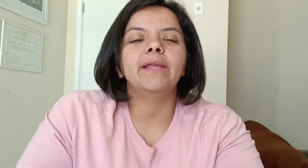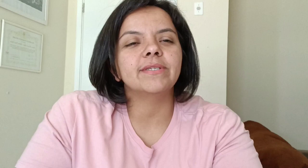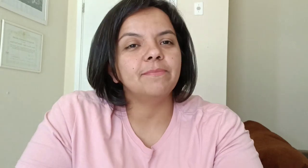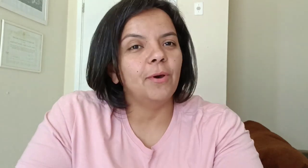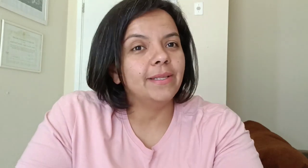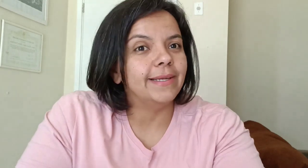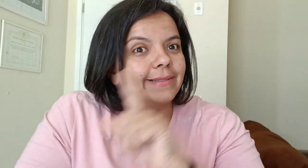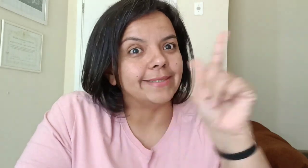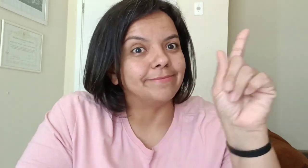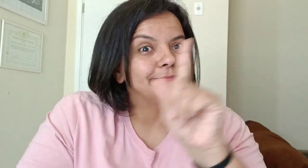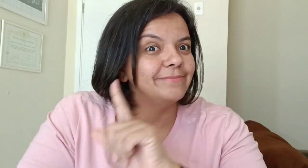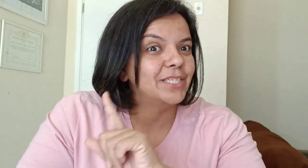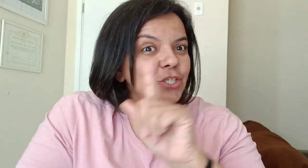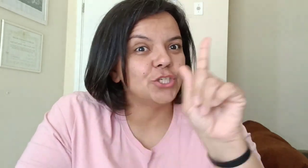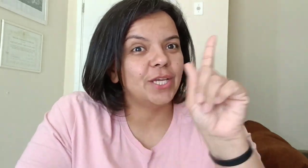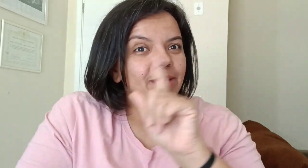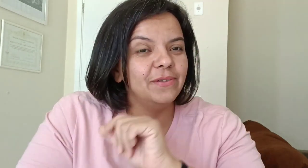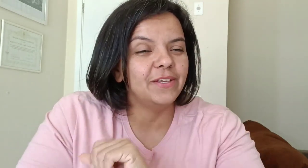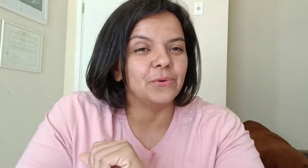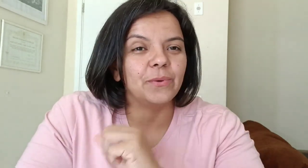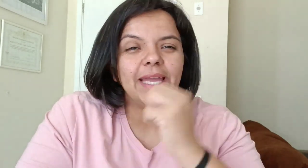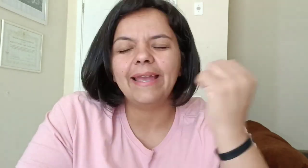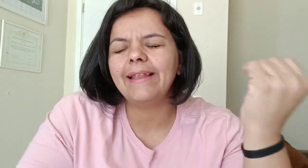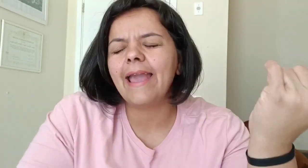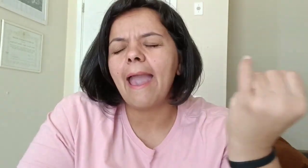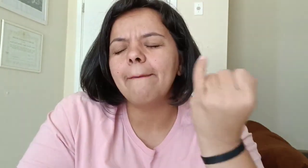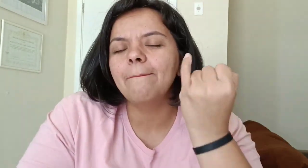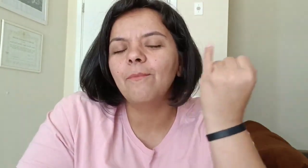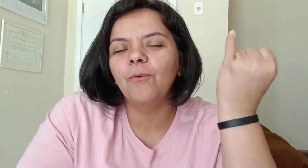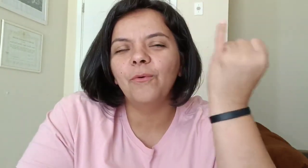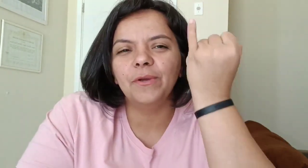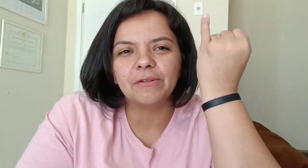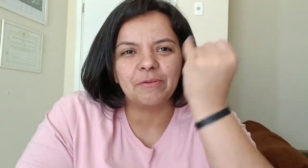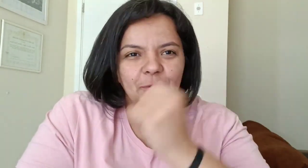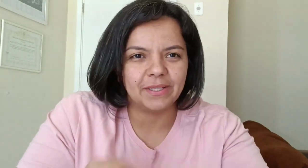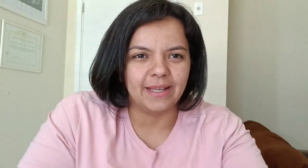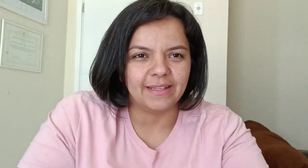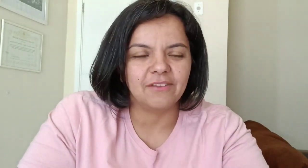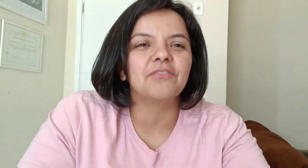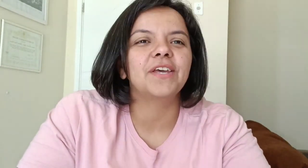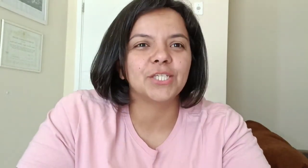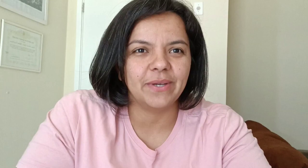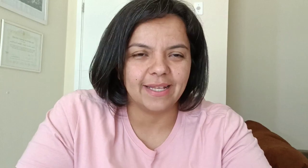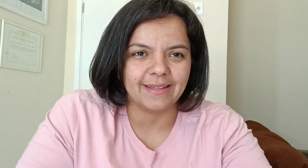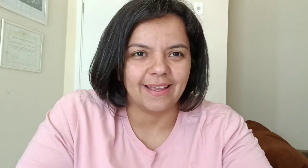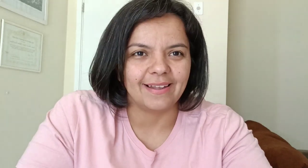menos importante. De jeito nenhum. Ele é muito importante. Vejam aí na tela.